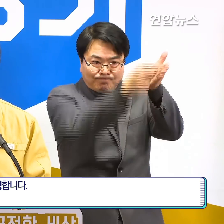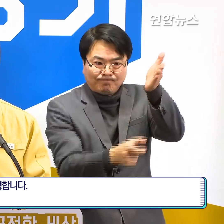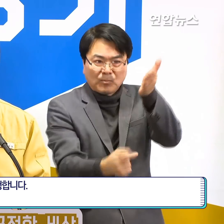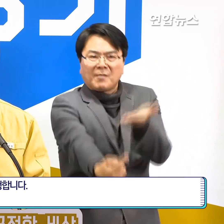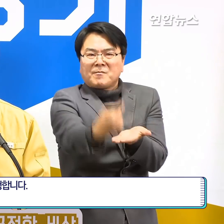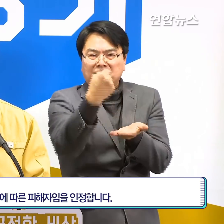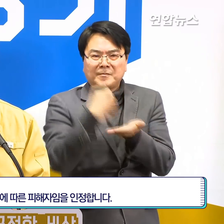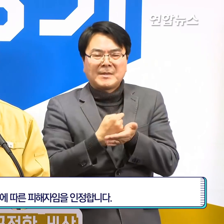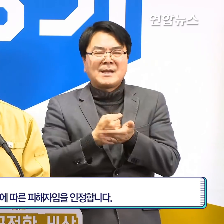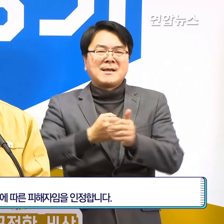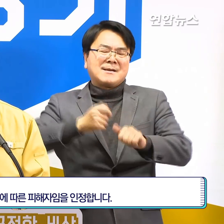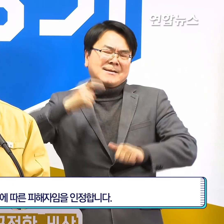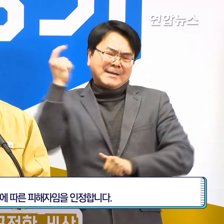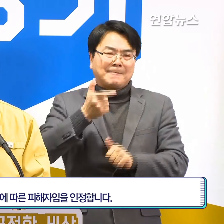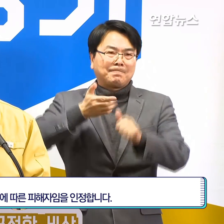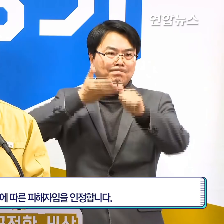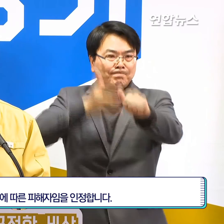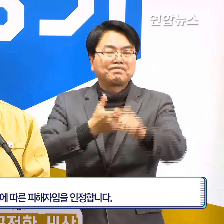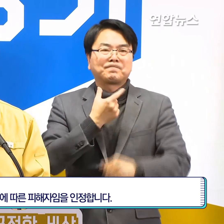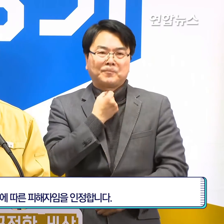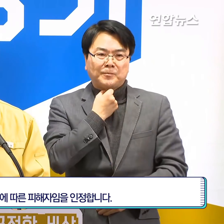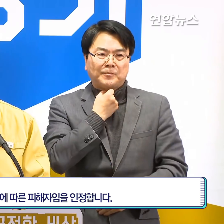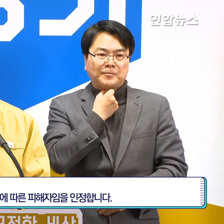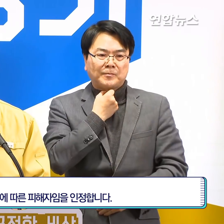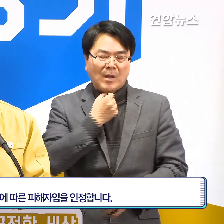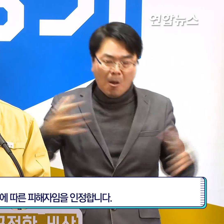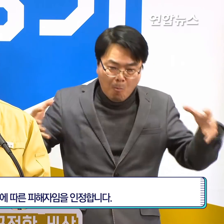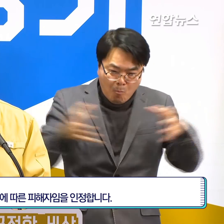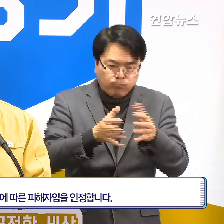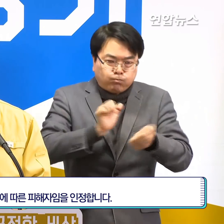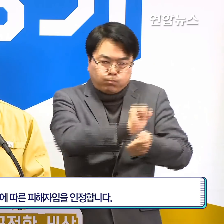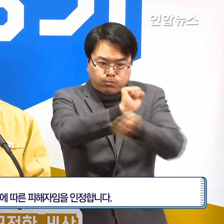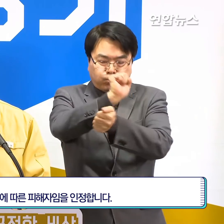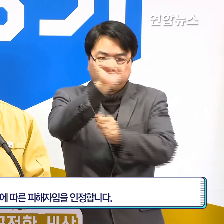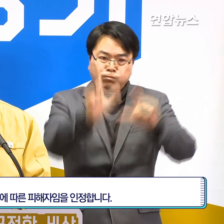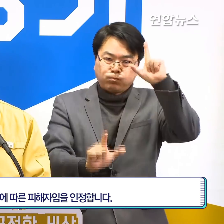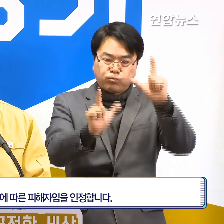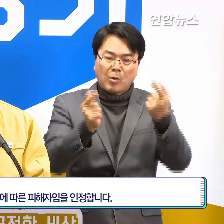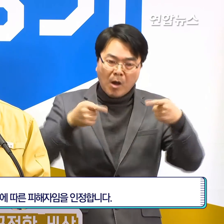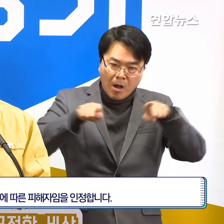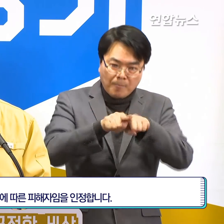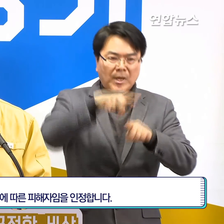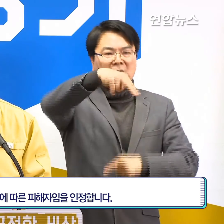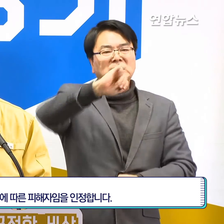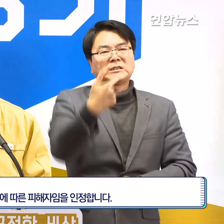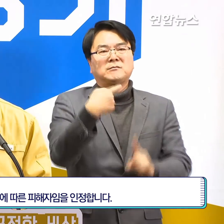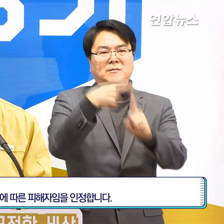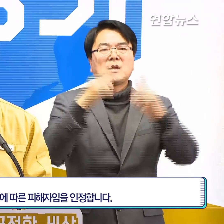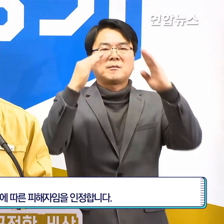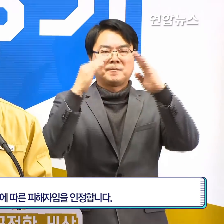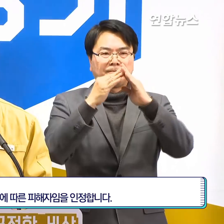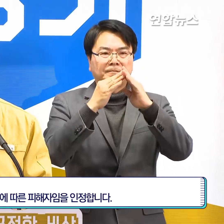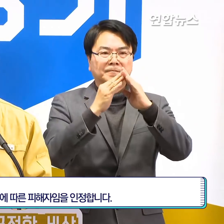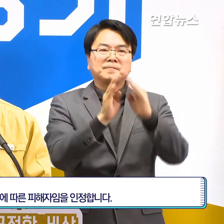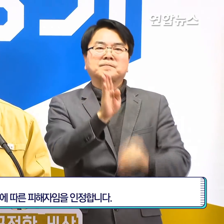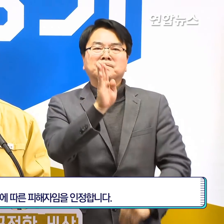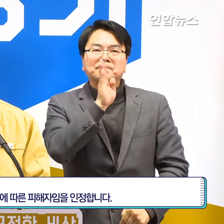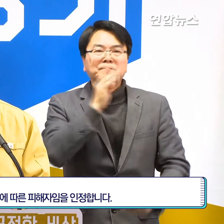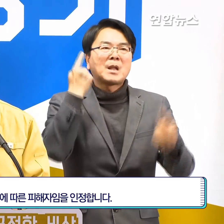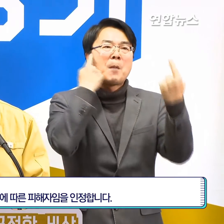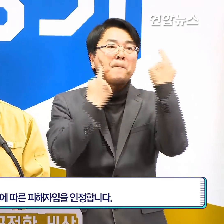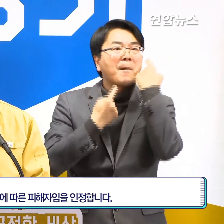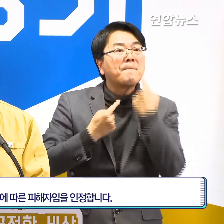요청합니다. 이번 집단 감염 사태와 관련하여 신천지 교회는 결코 가해자가